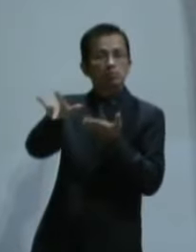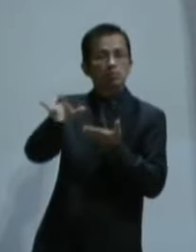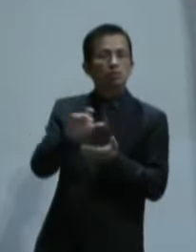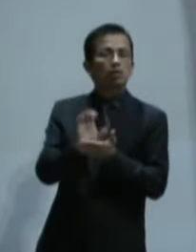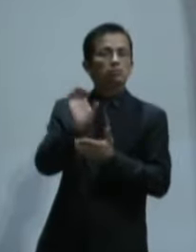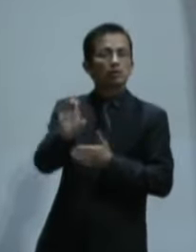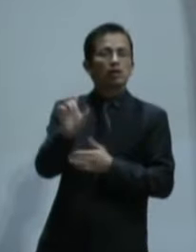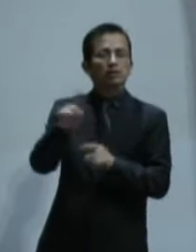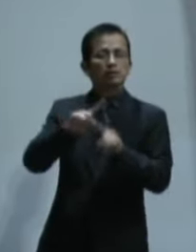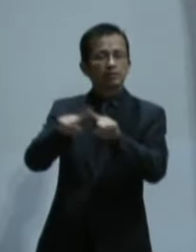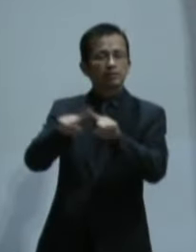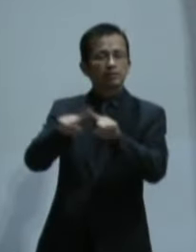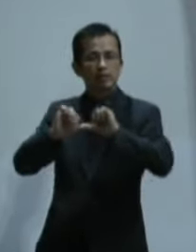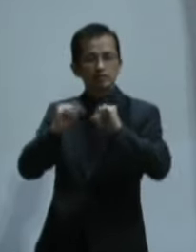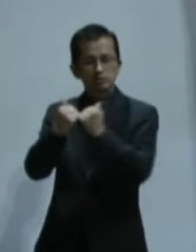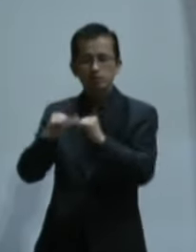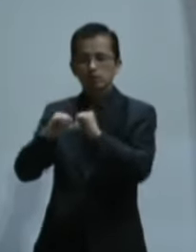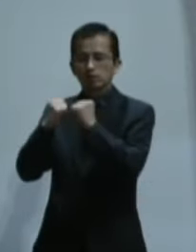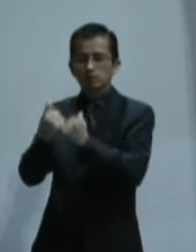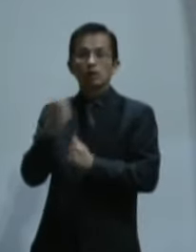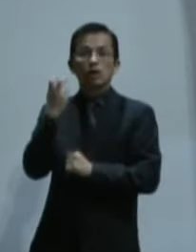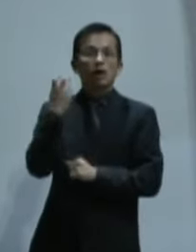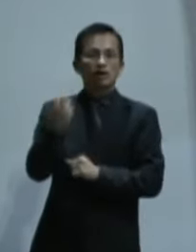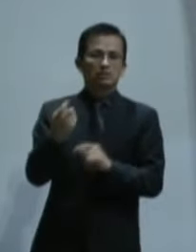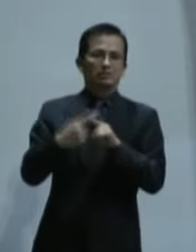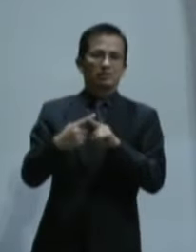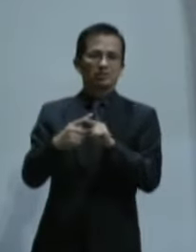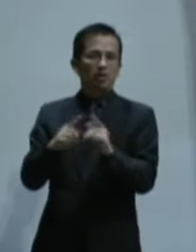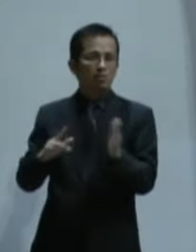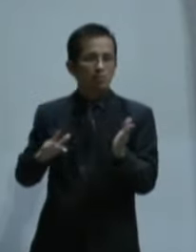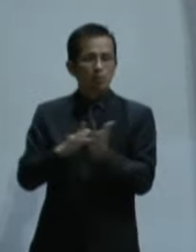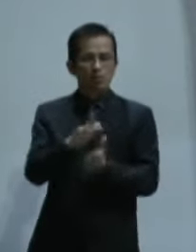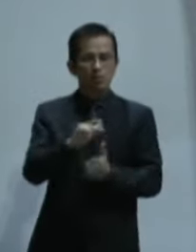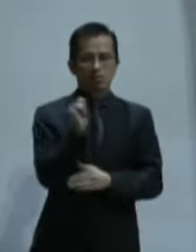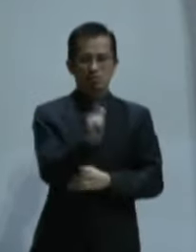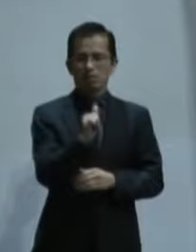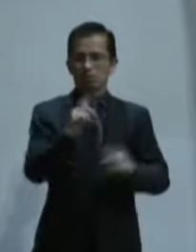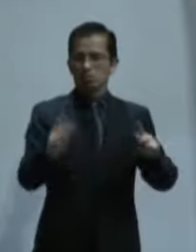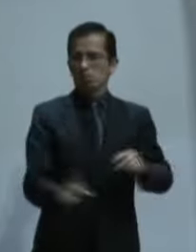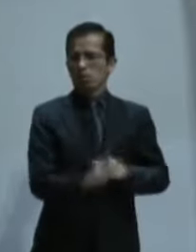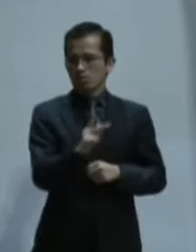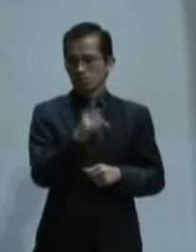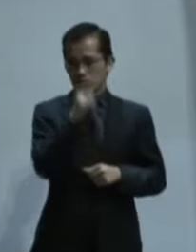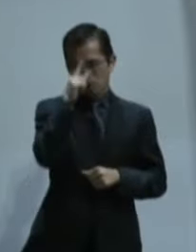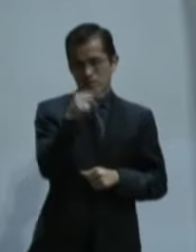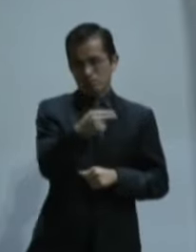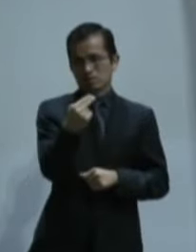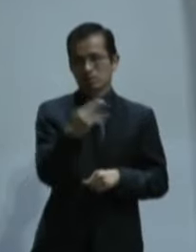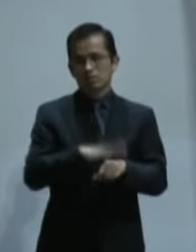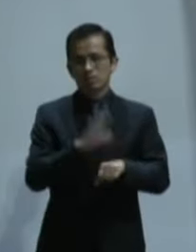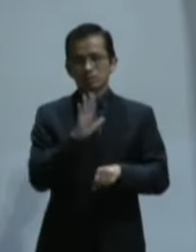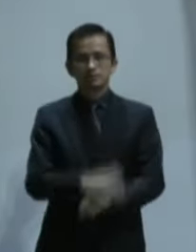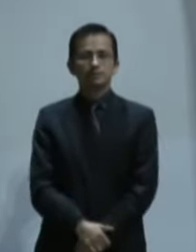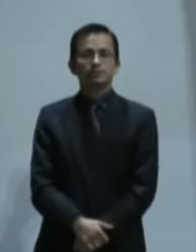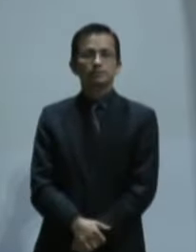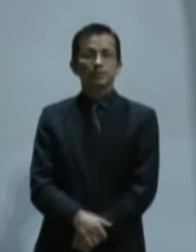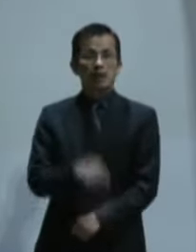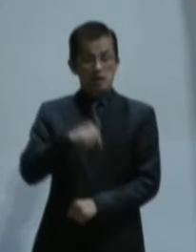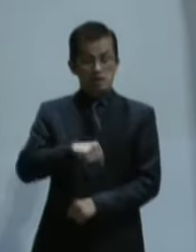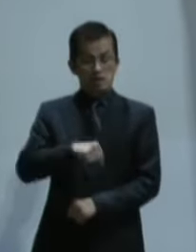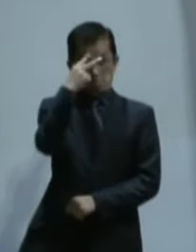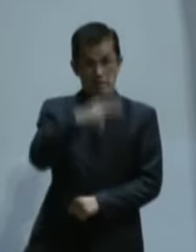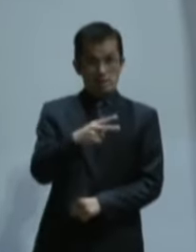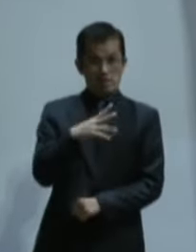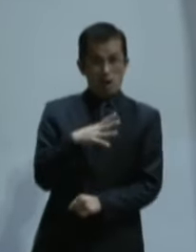sociedad civil que como origen benefician a poblaciones vulnerable en todo nuestro país no existe en México Una